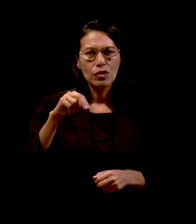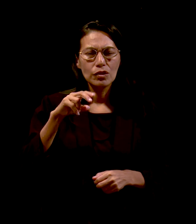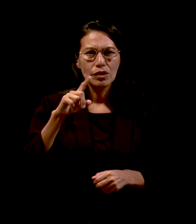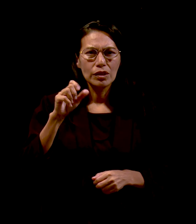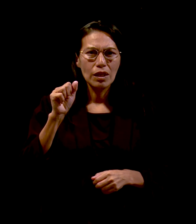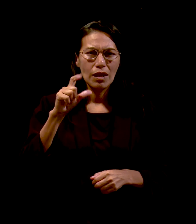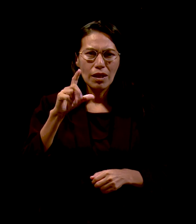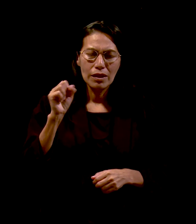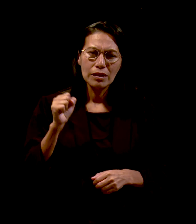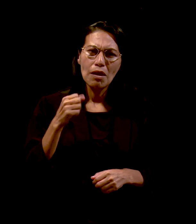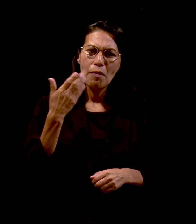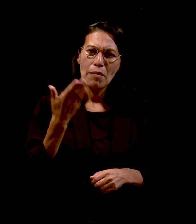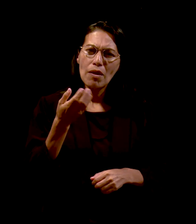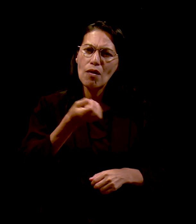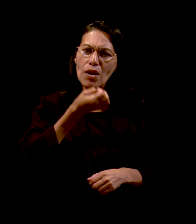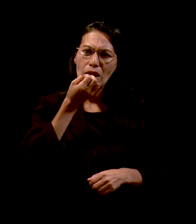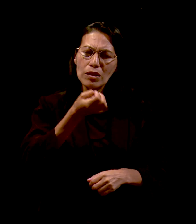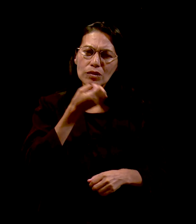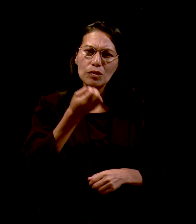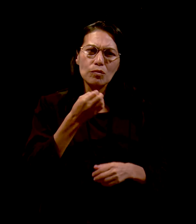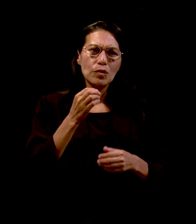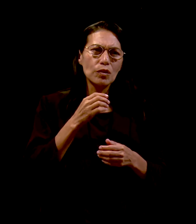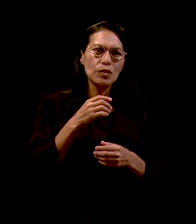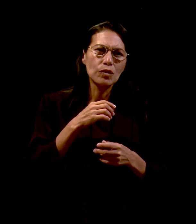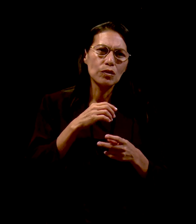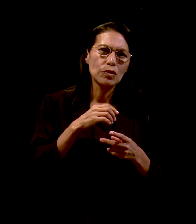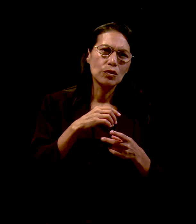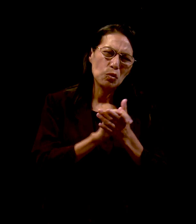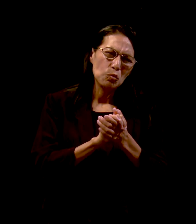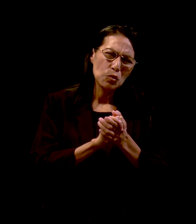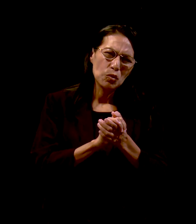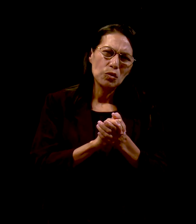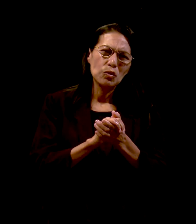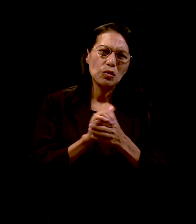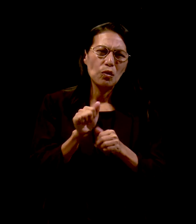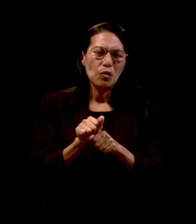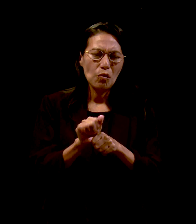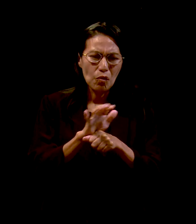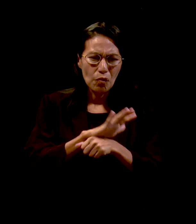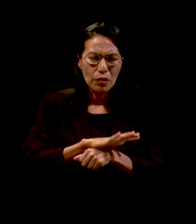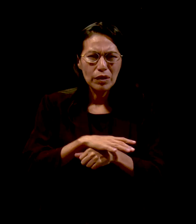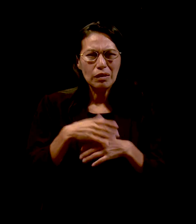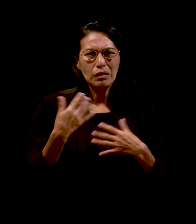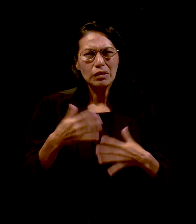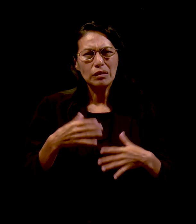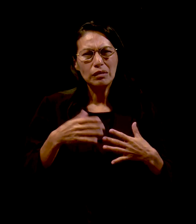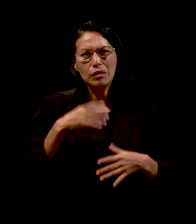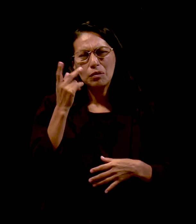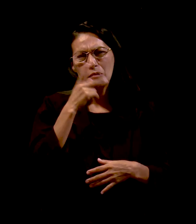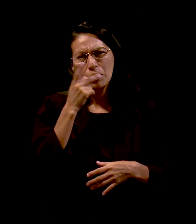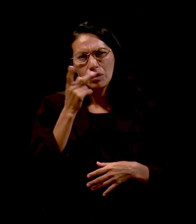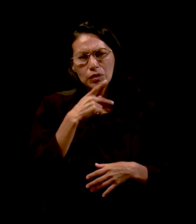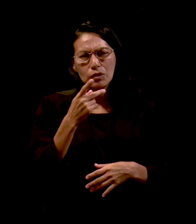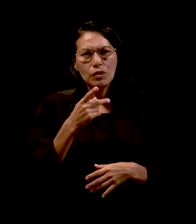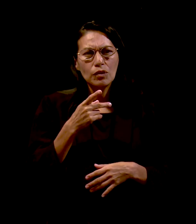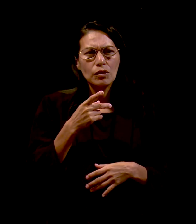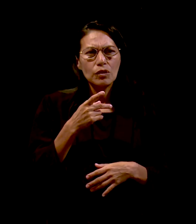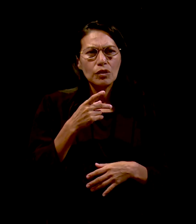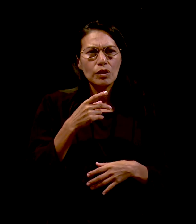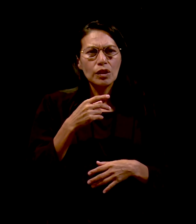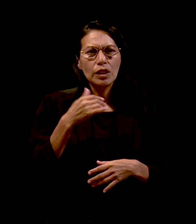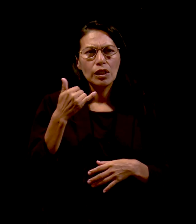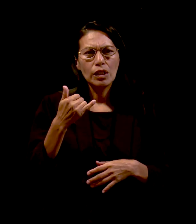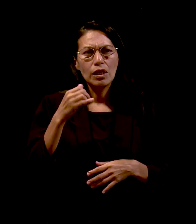contreras y su esposo el pastor jaime escobar tiene cobit vamos a estar orando por el